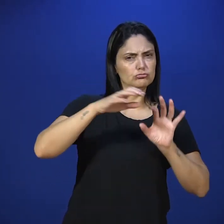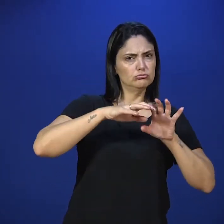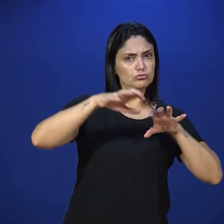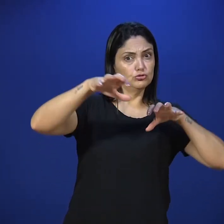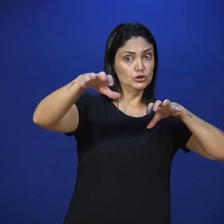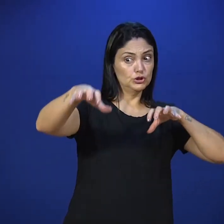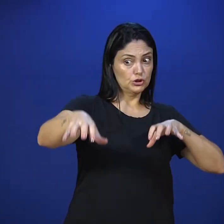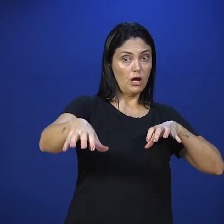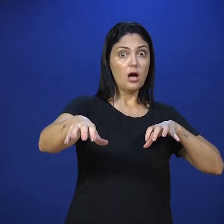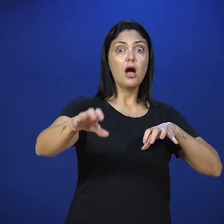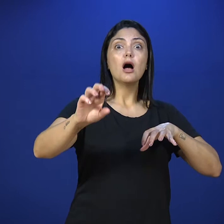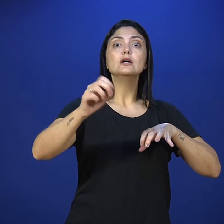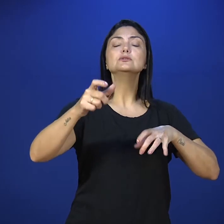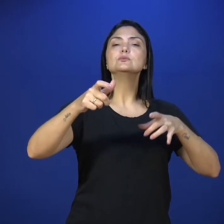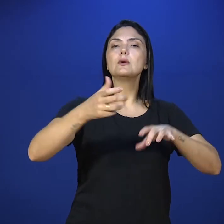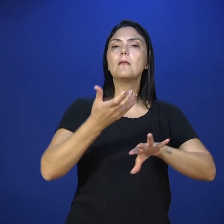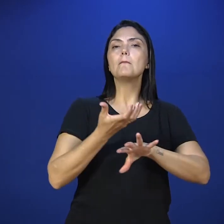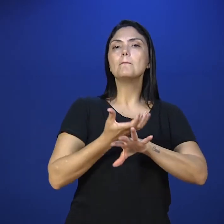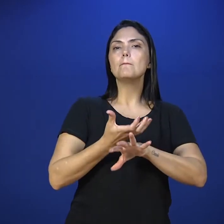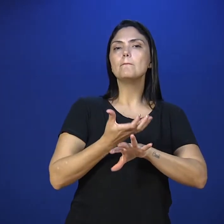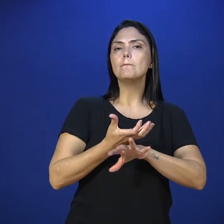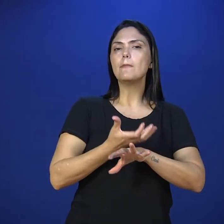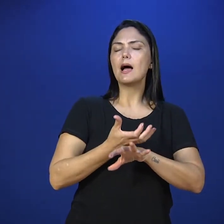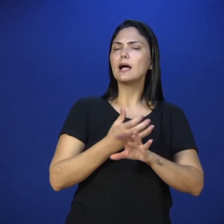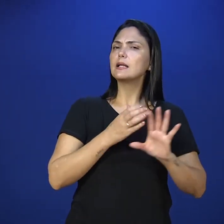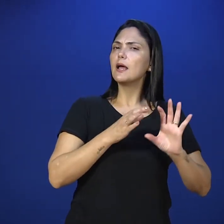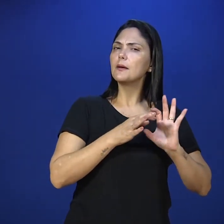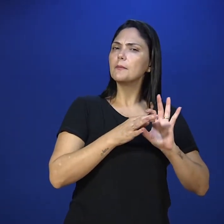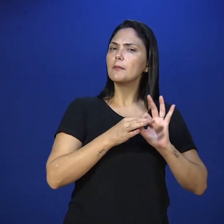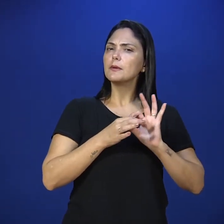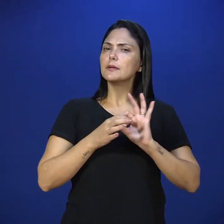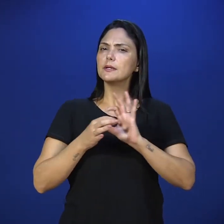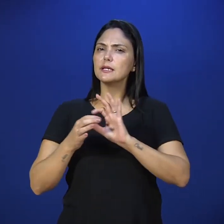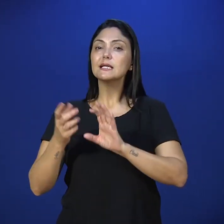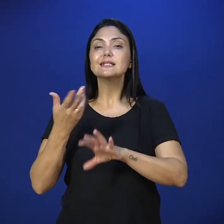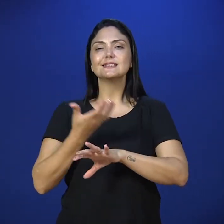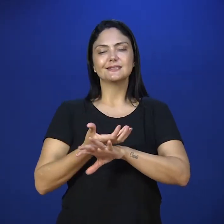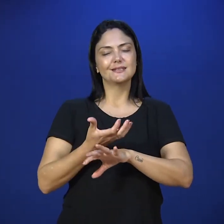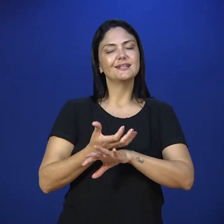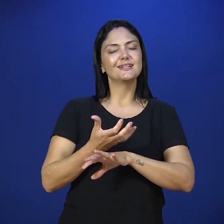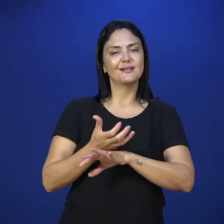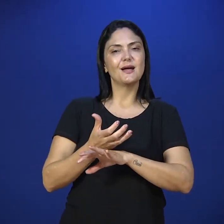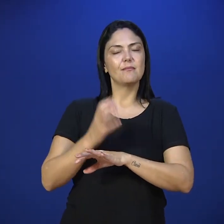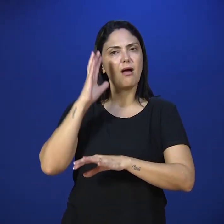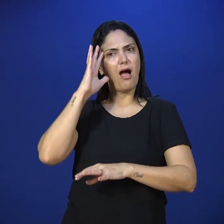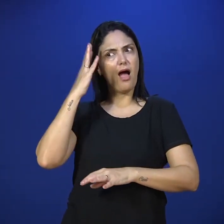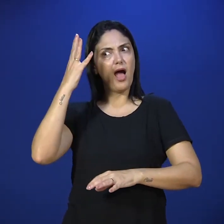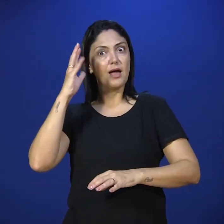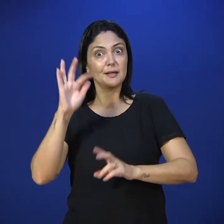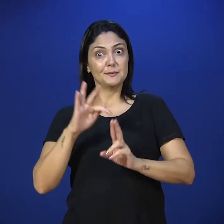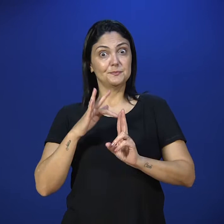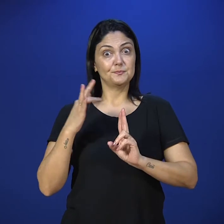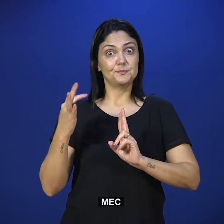como sua matriz curricular e seus conteúdos disciplinares por decisão do Centro Acadêmico Universitário ou do